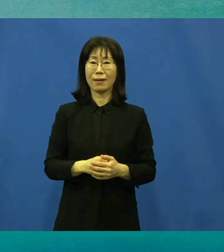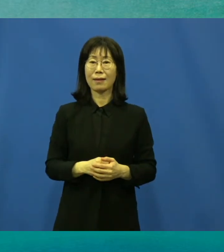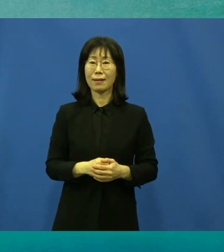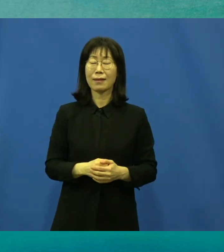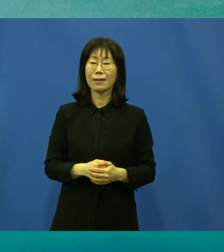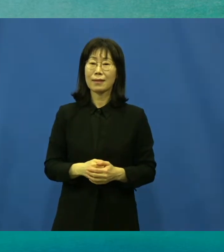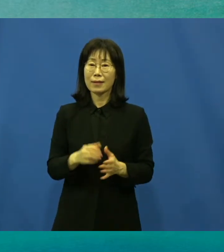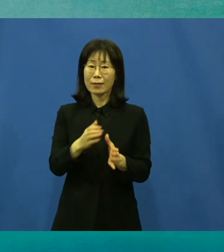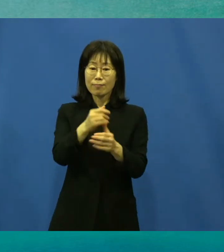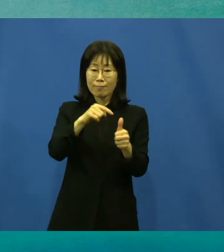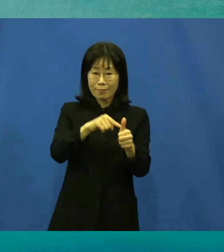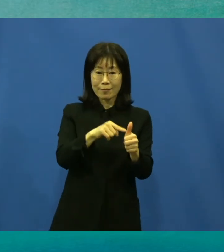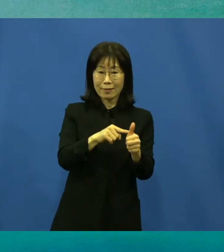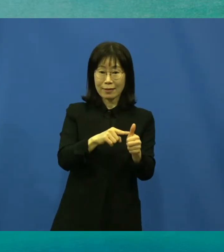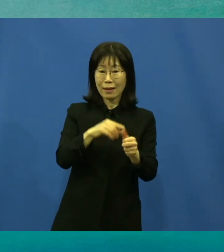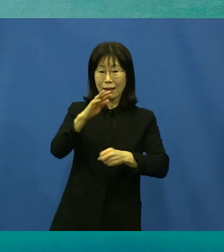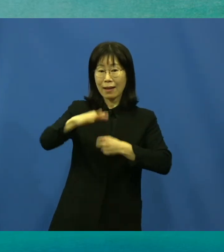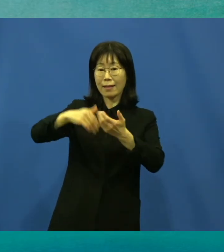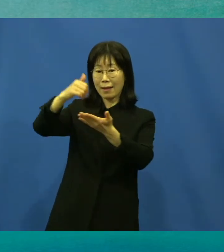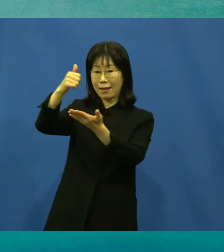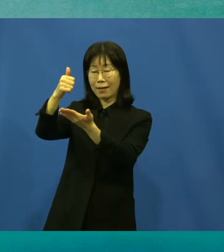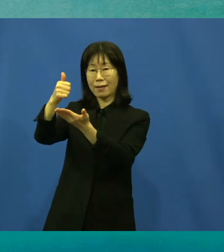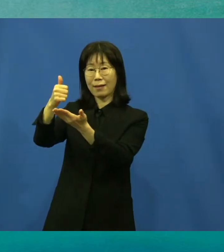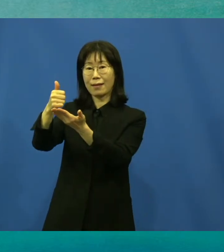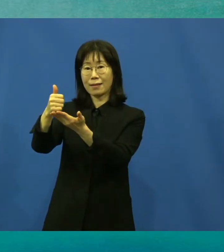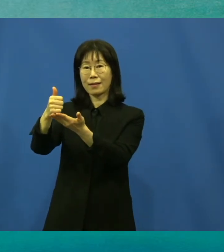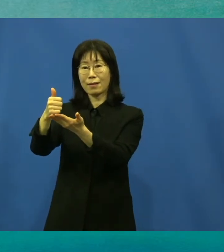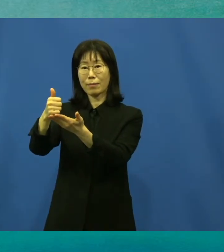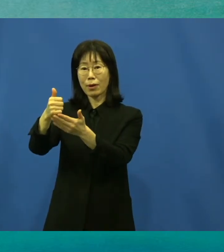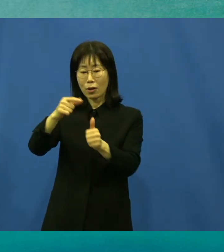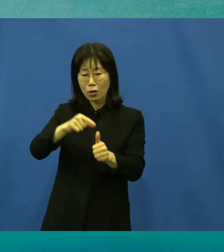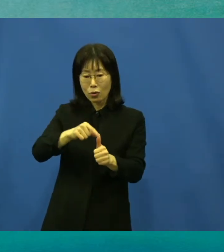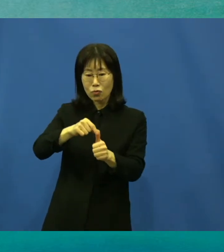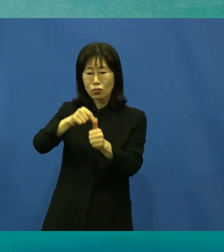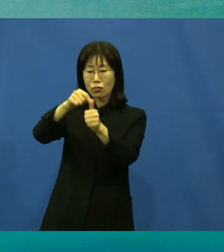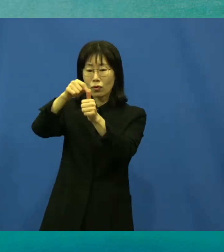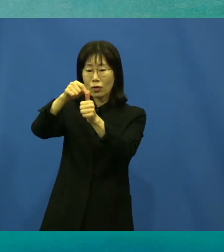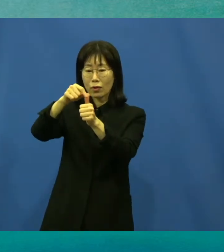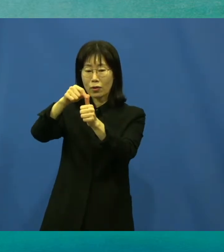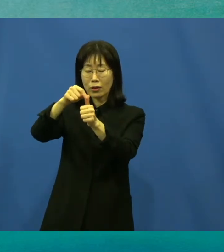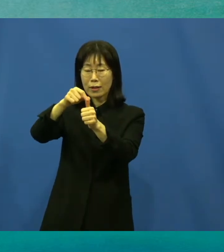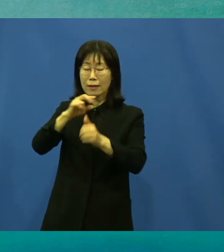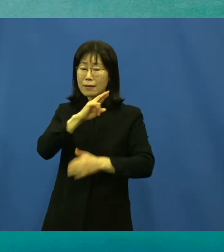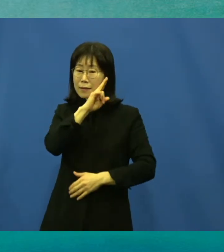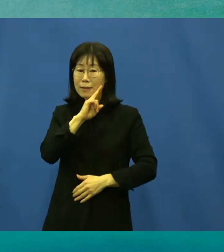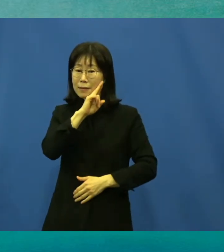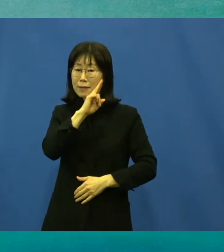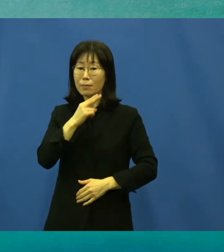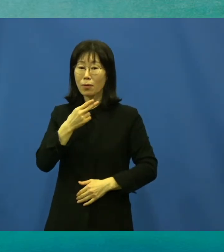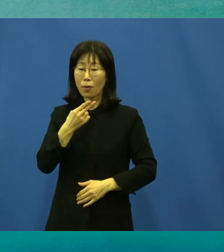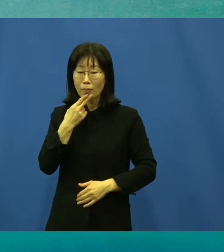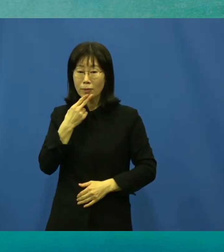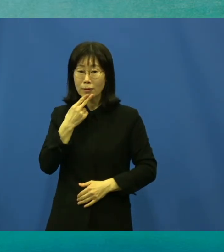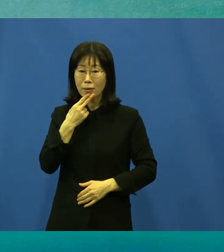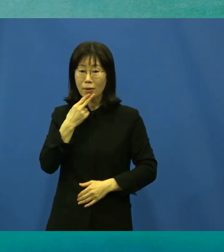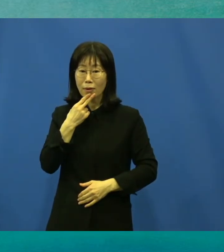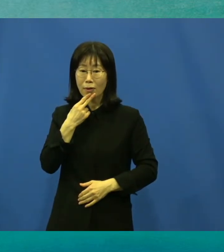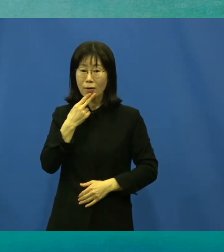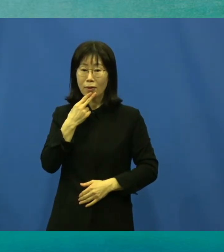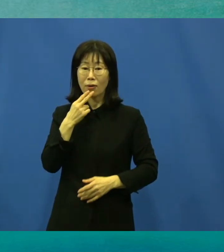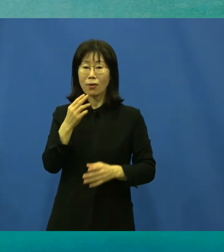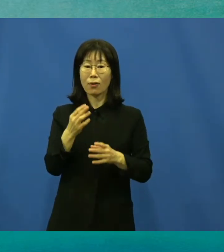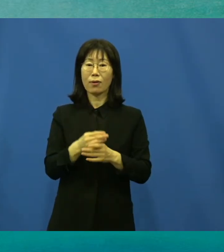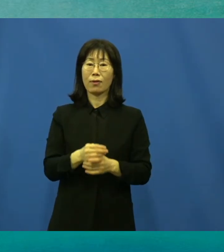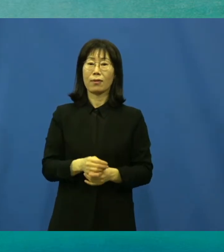요나는 하나님의 구원을 지금 의심하지 않는 모습을 보여주죠. 그게 9절입니다. 나는